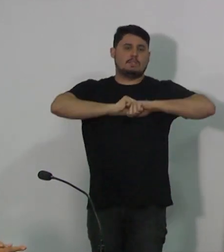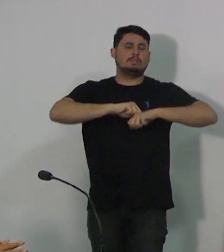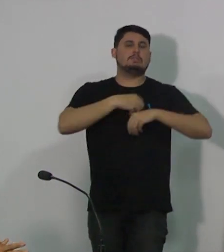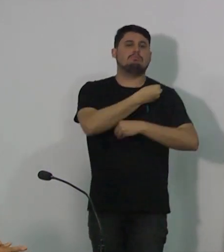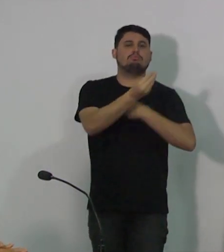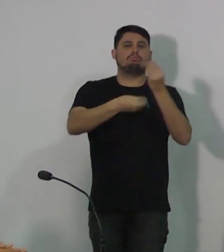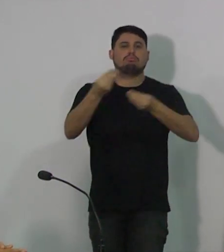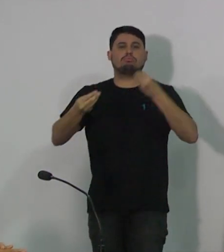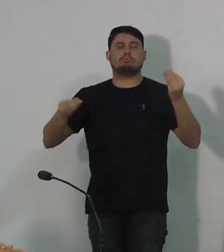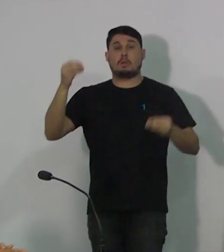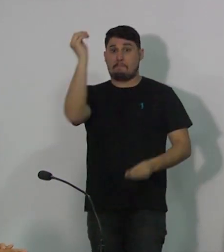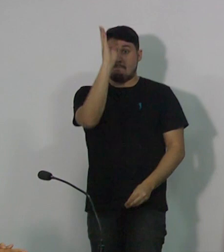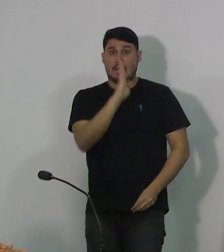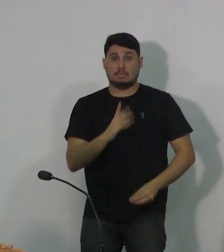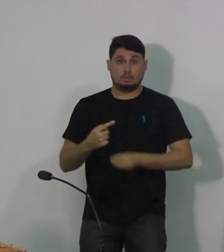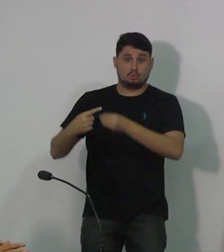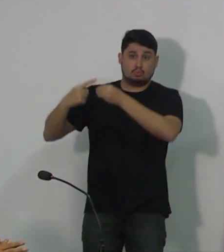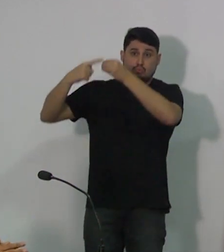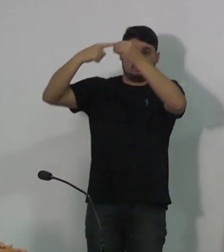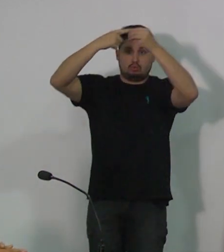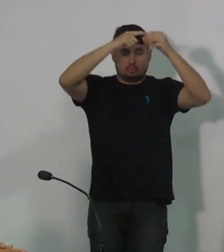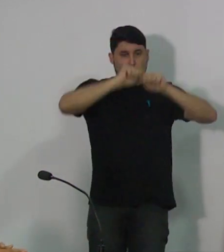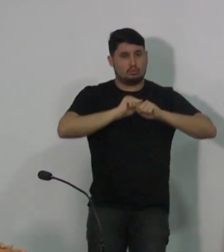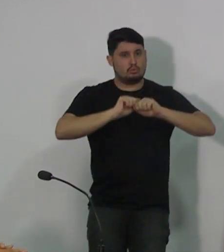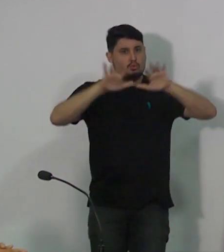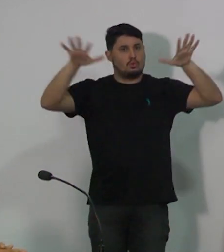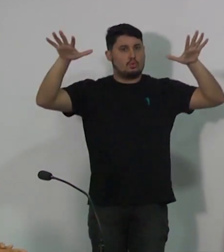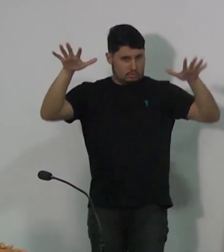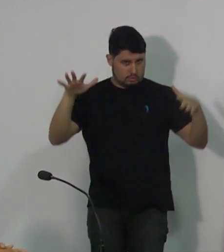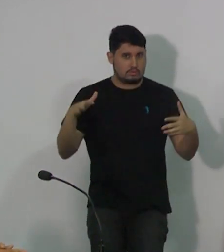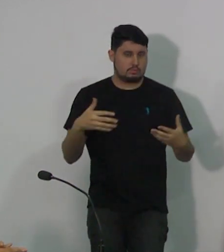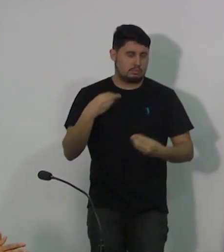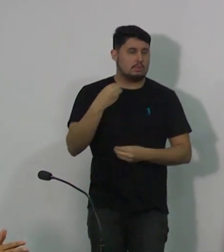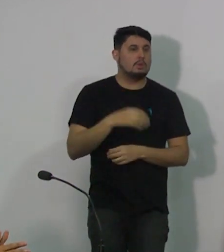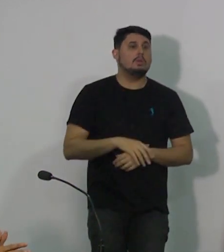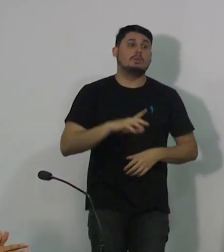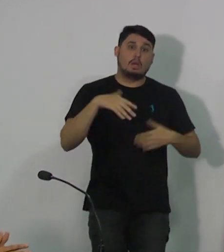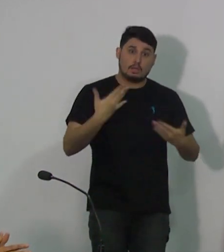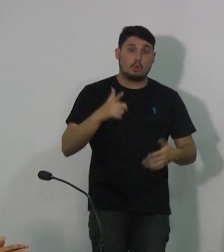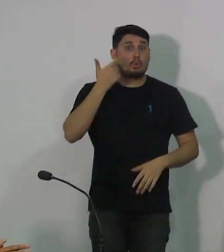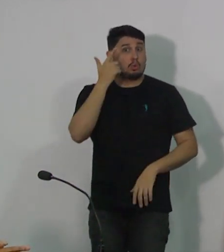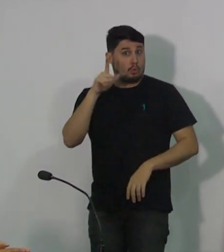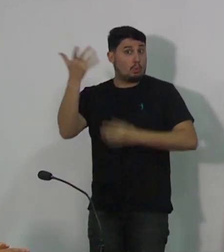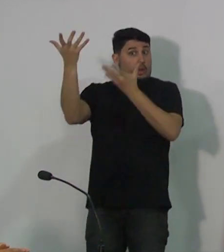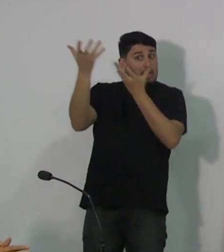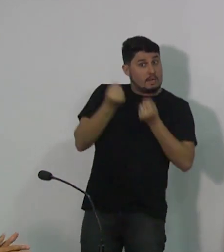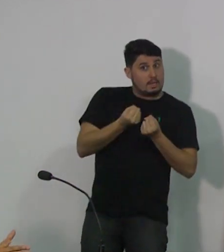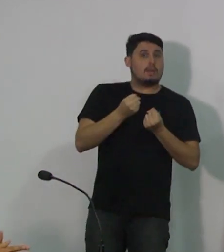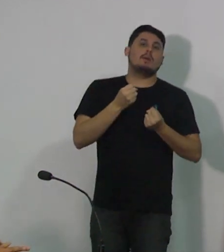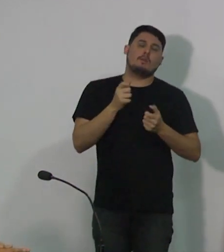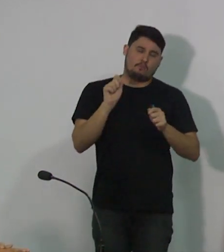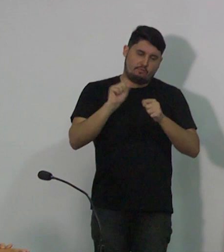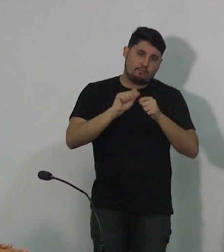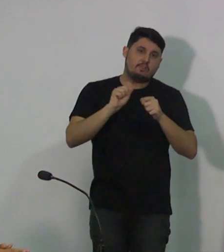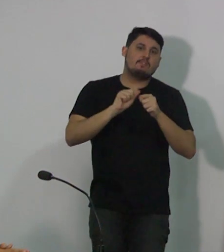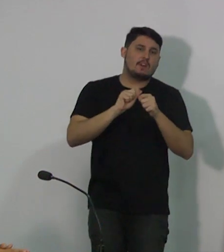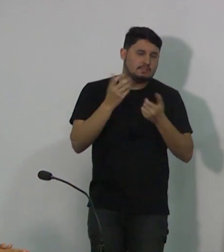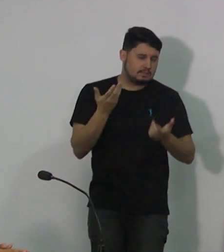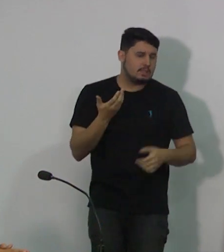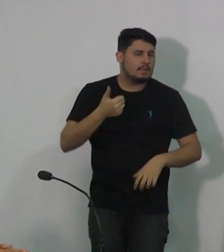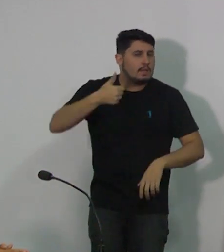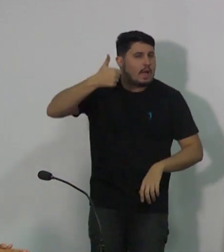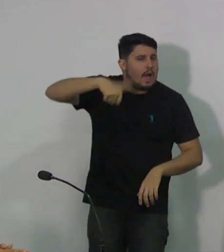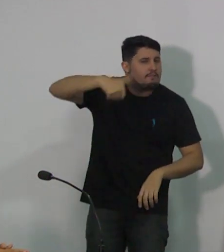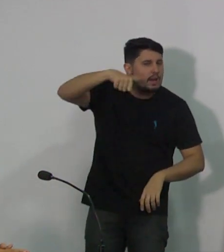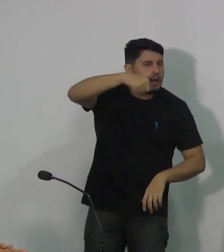A partir do momento que esses testes estiverem entre nós, a gente também quer fazer um aumento do rastreio, a gente também vai fazer avaliação de mais